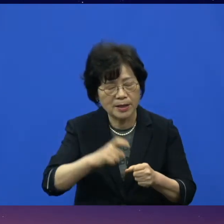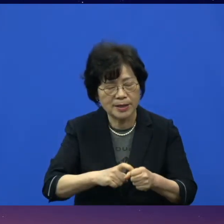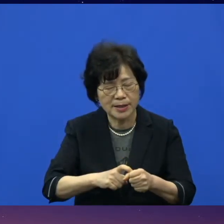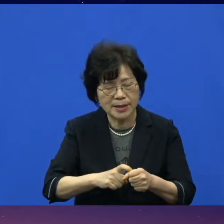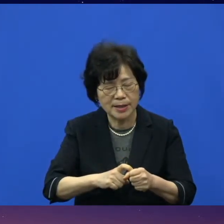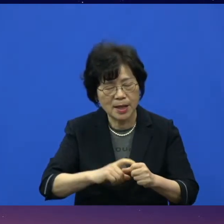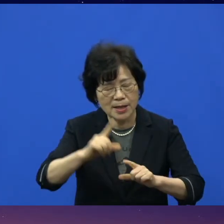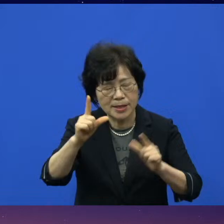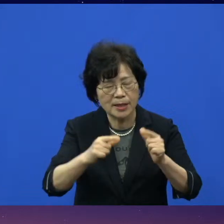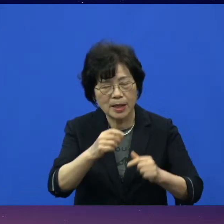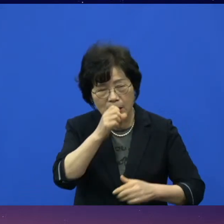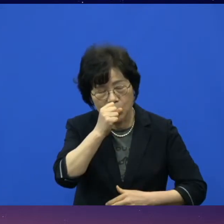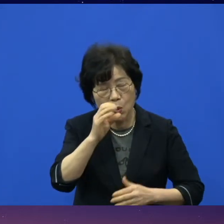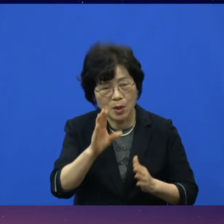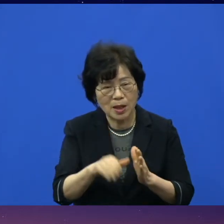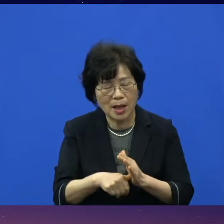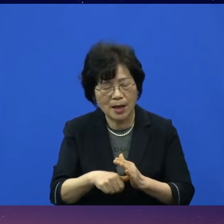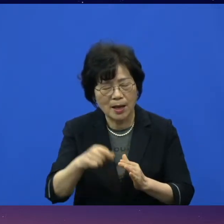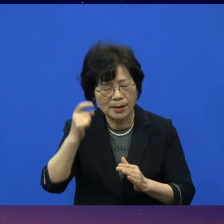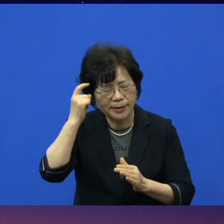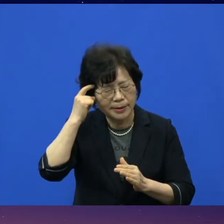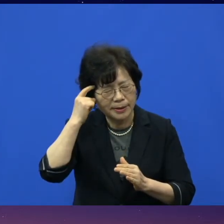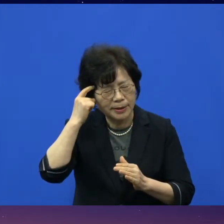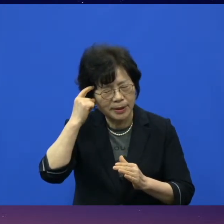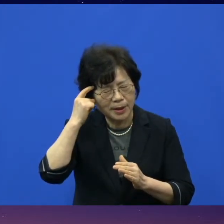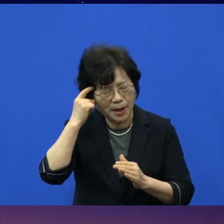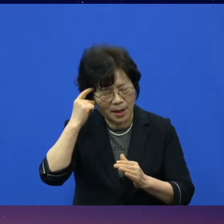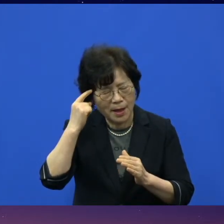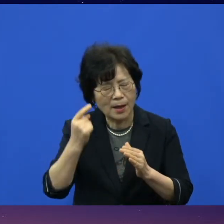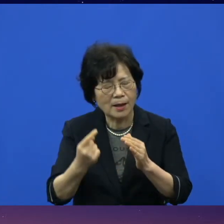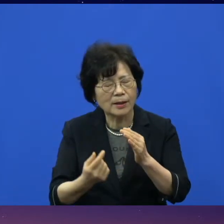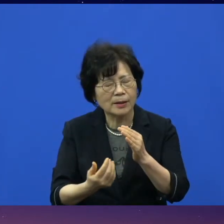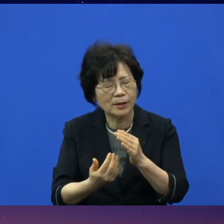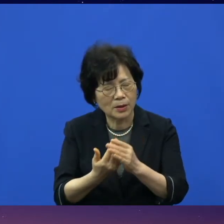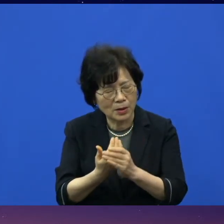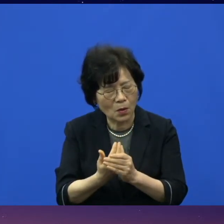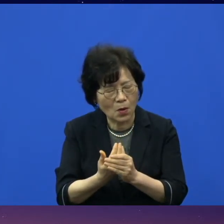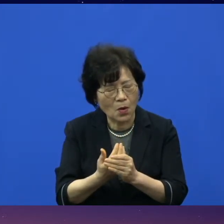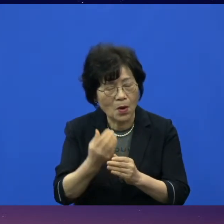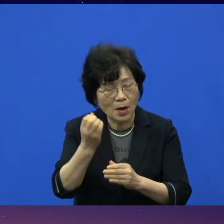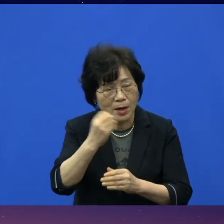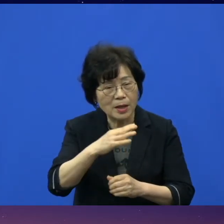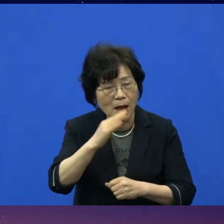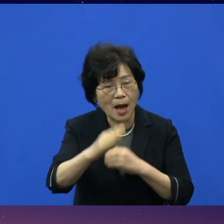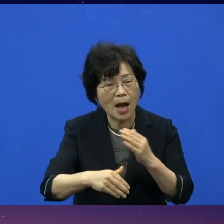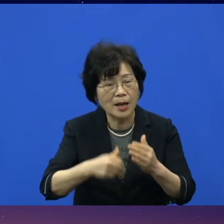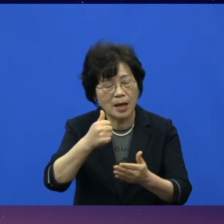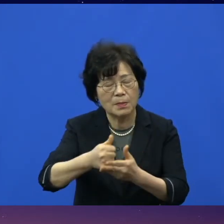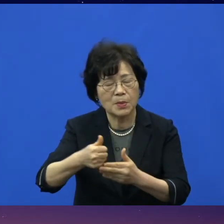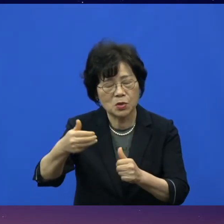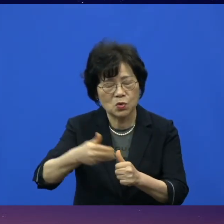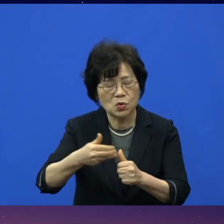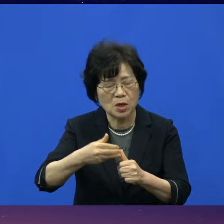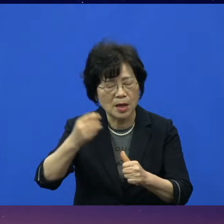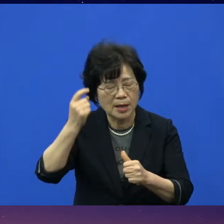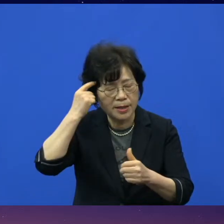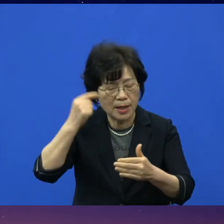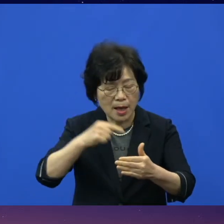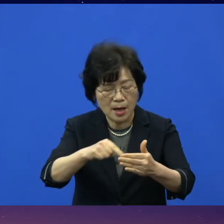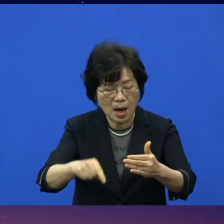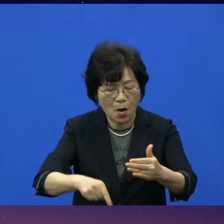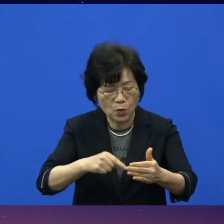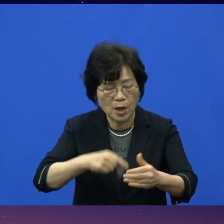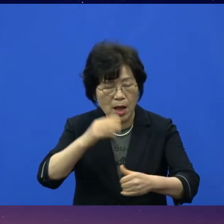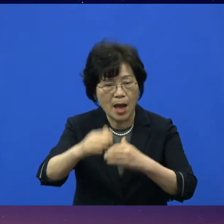좋을 때는 떠오르는 생각도 하나님이 그냥 생각나게 하시는 게 아니에요. 그 생각 속에서